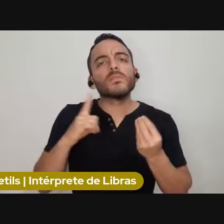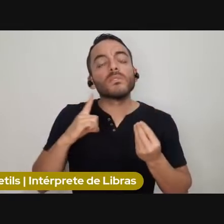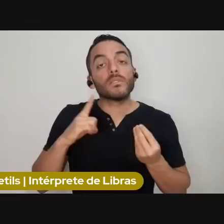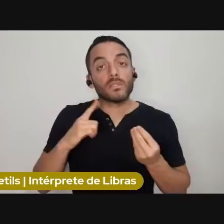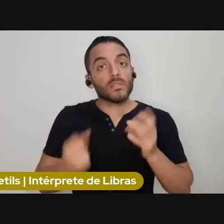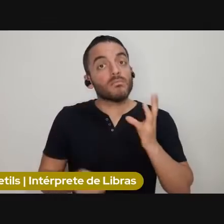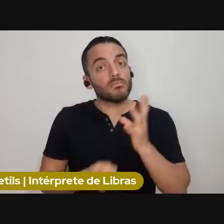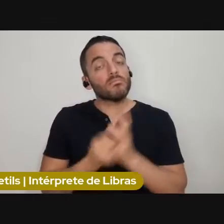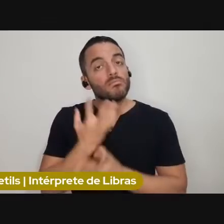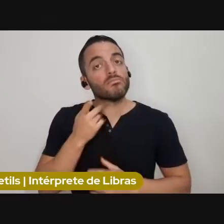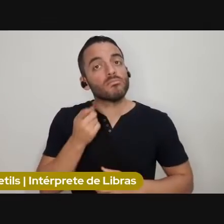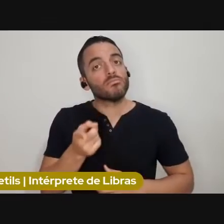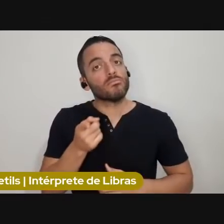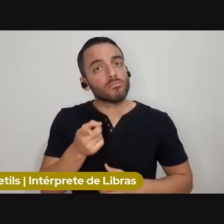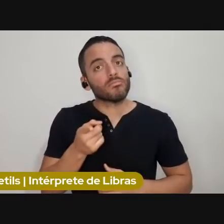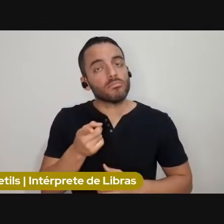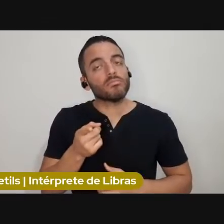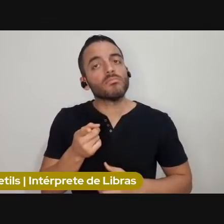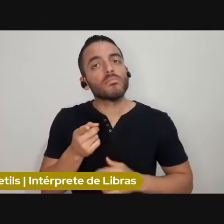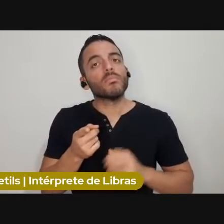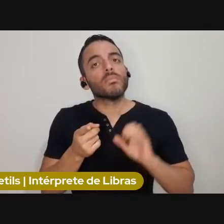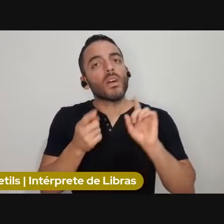existir,